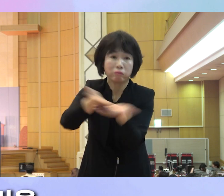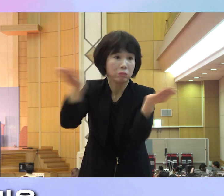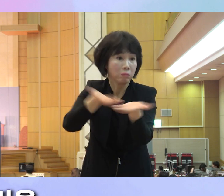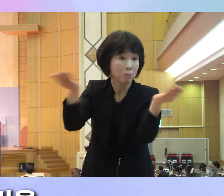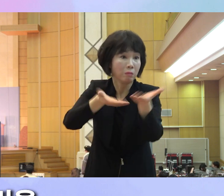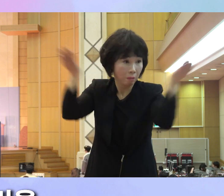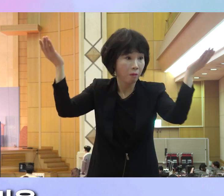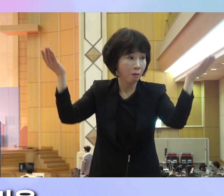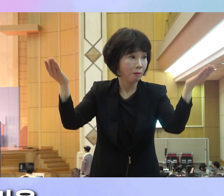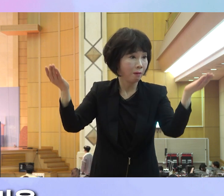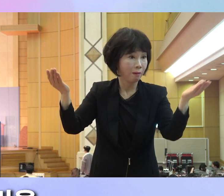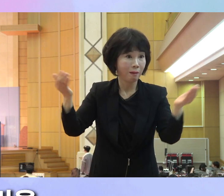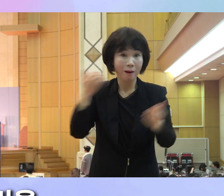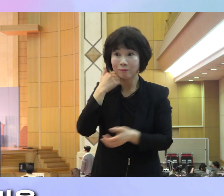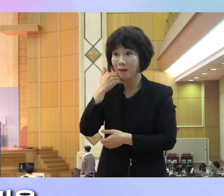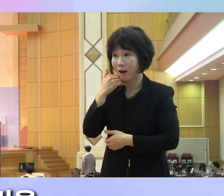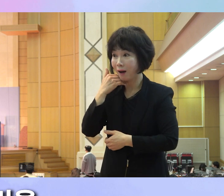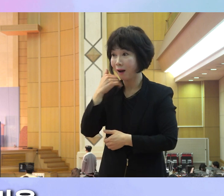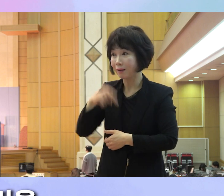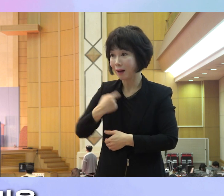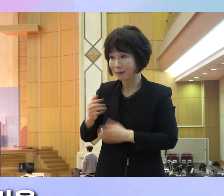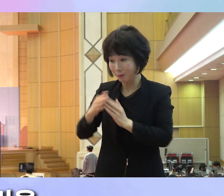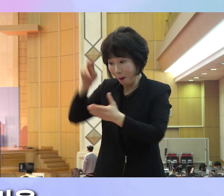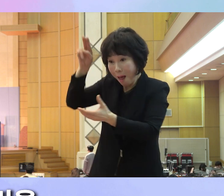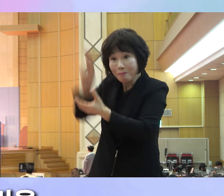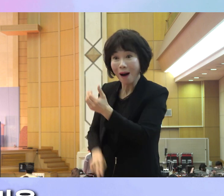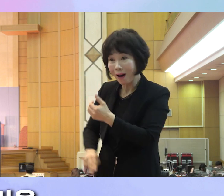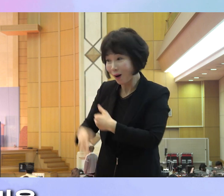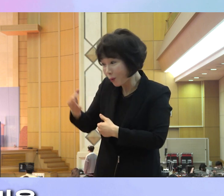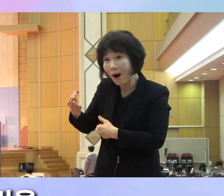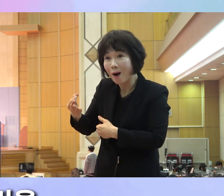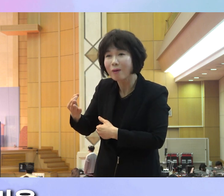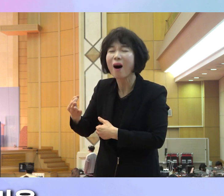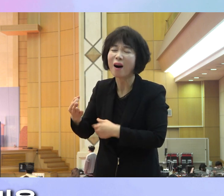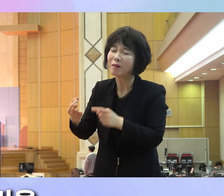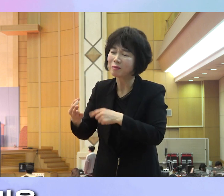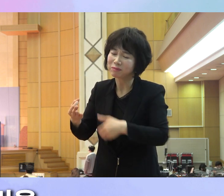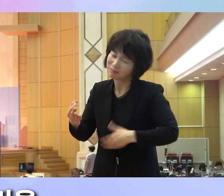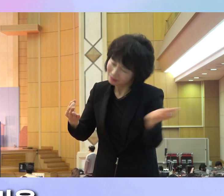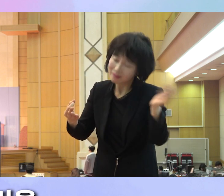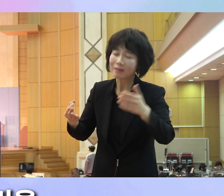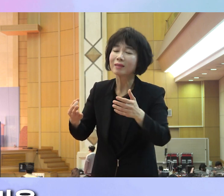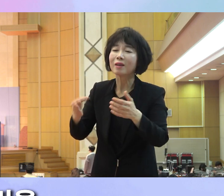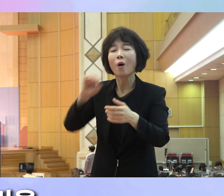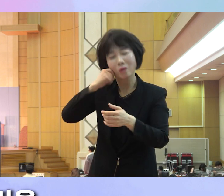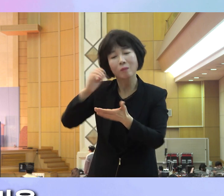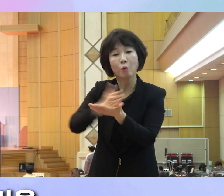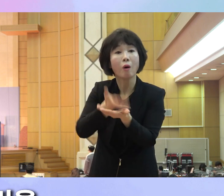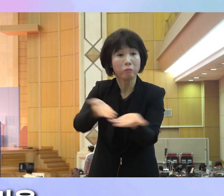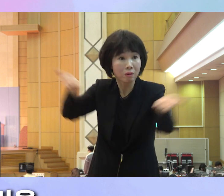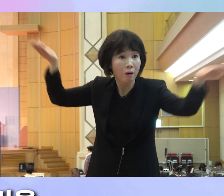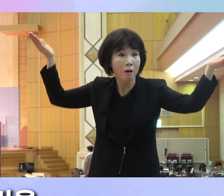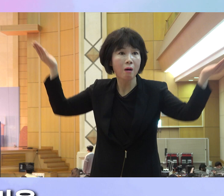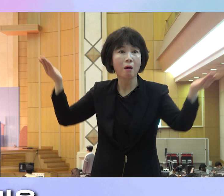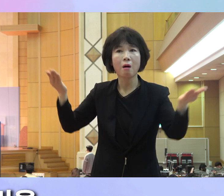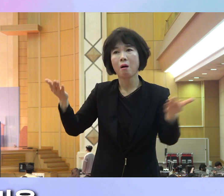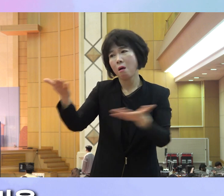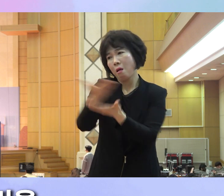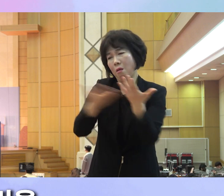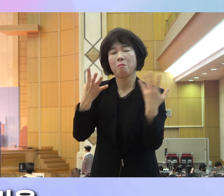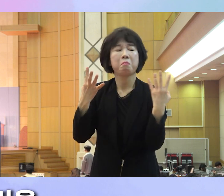막 집도 팔아가지고 가지고 오면 그것을 어려운 사람들, 가난한 사람들을 구제하고, 이런